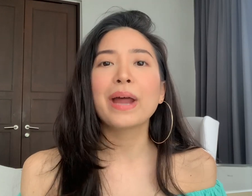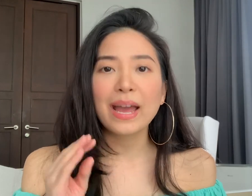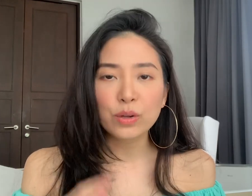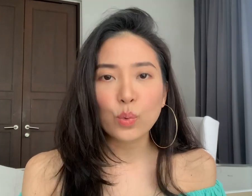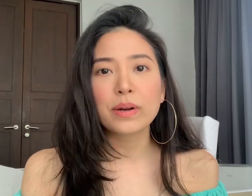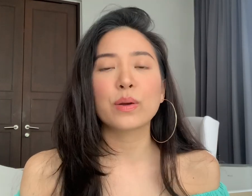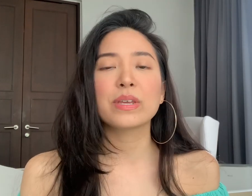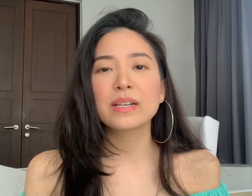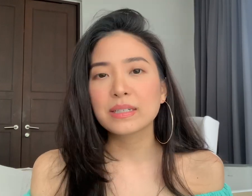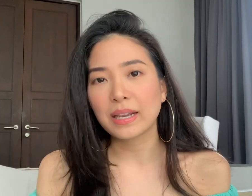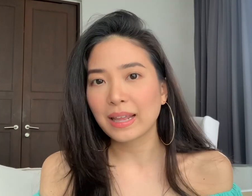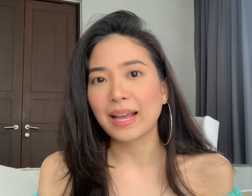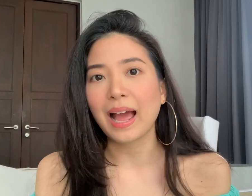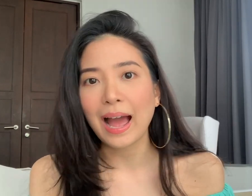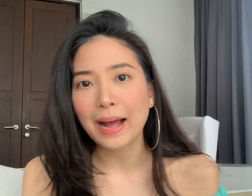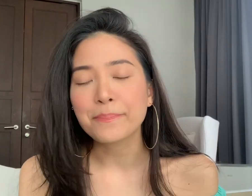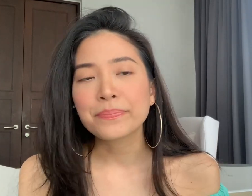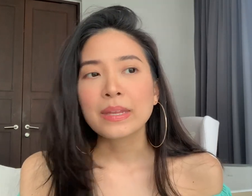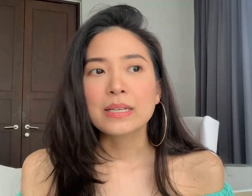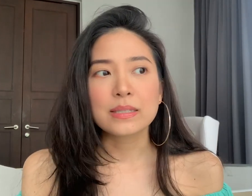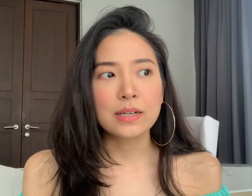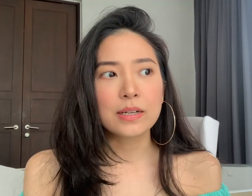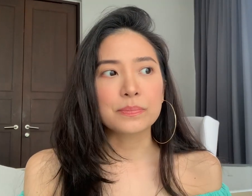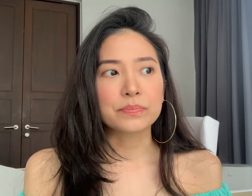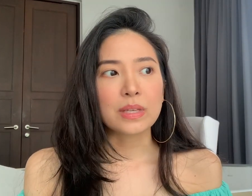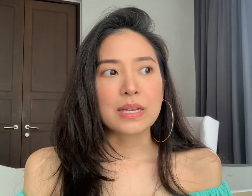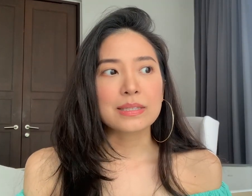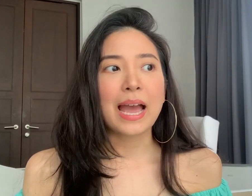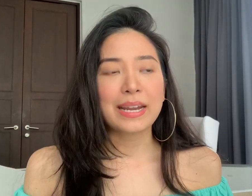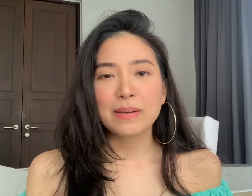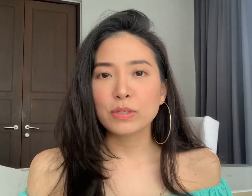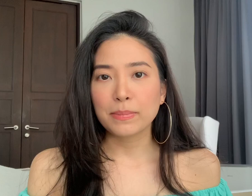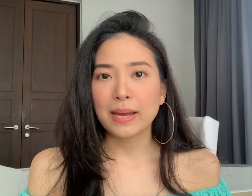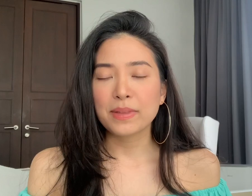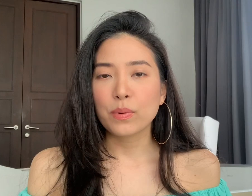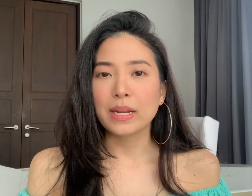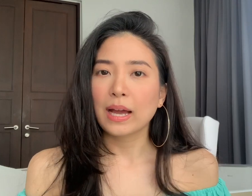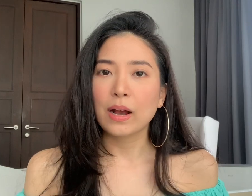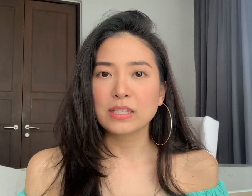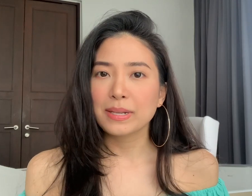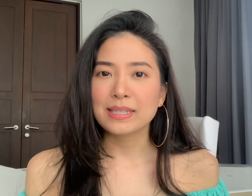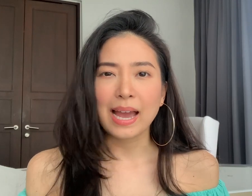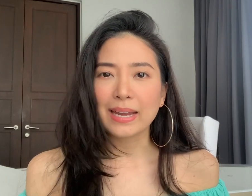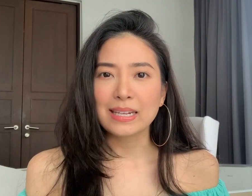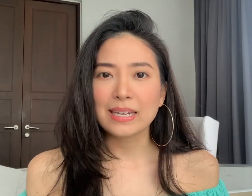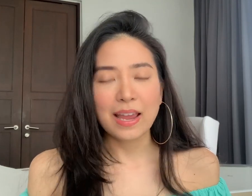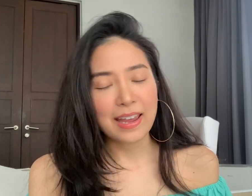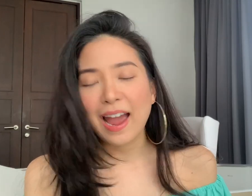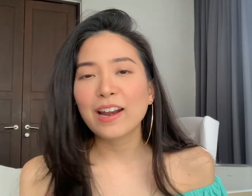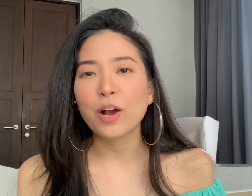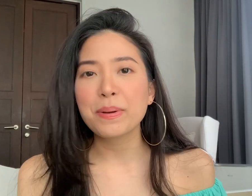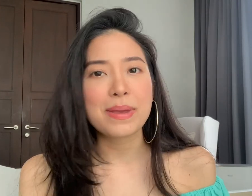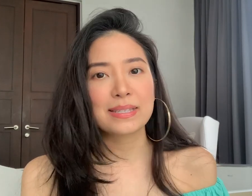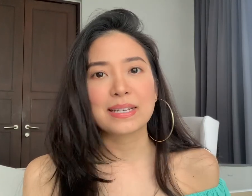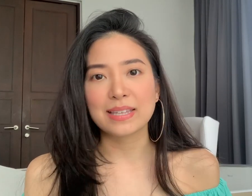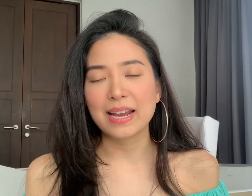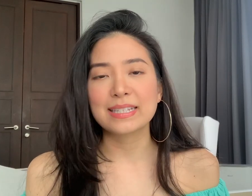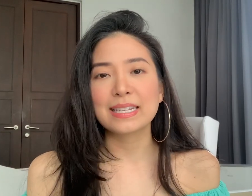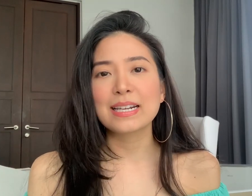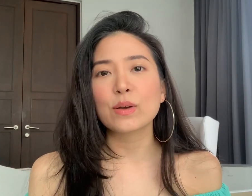ได้วดเรวยิข้นนั่นเองซึ่ง ไน์ที่โจะมาทำในวนนี้ก็จะเป็นไน์ที่ง่ายๆแล้วกเป็ Basic Signs ที่เรา